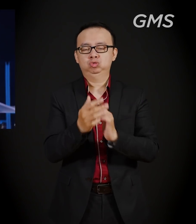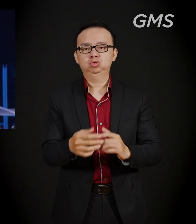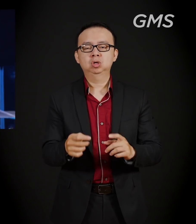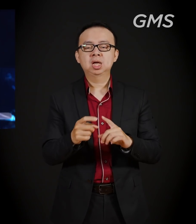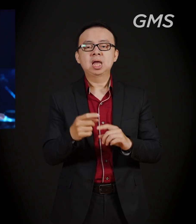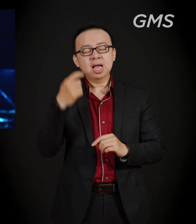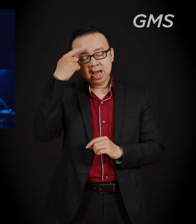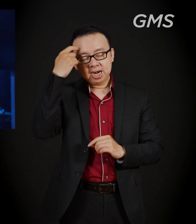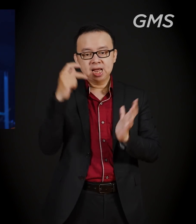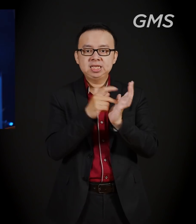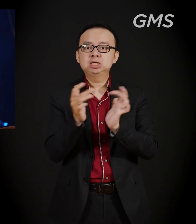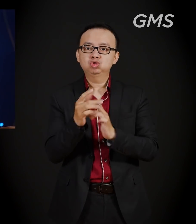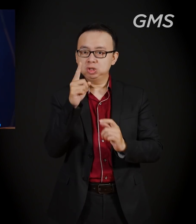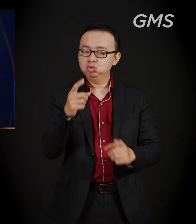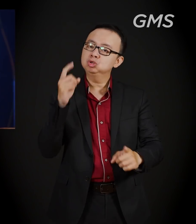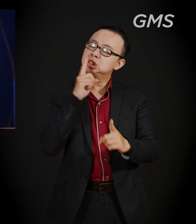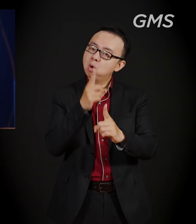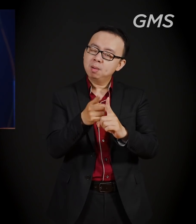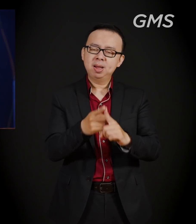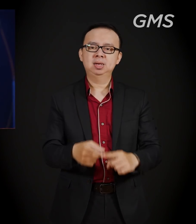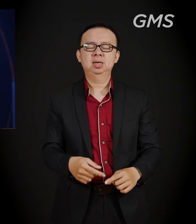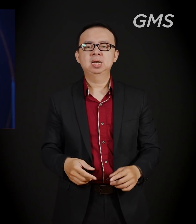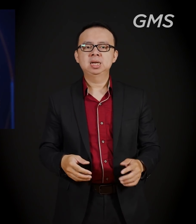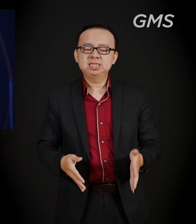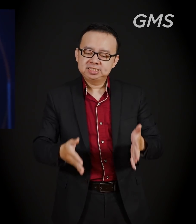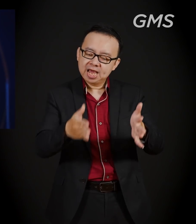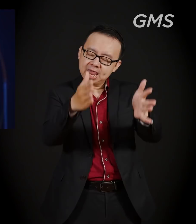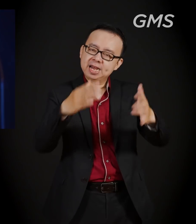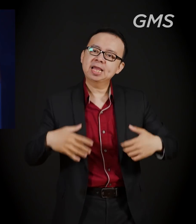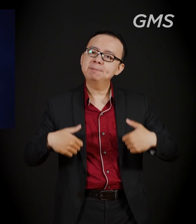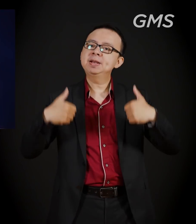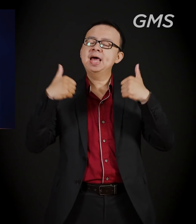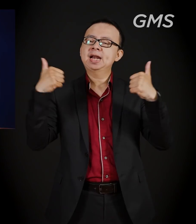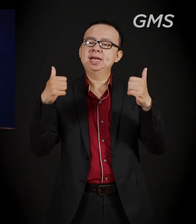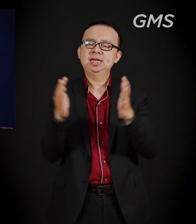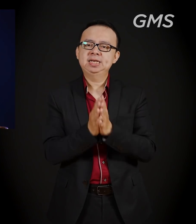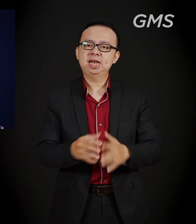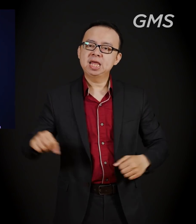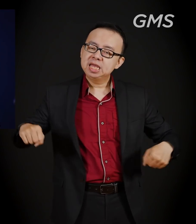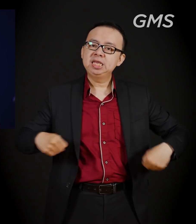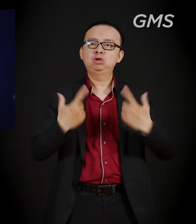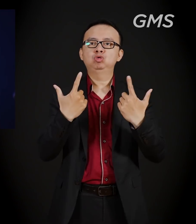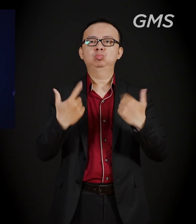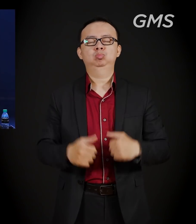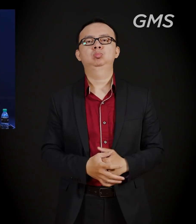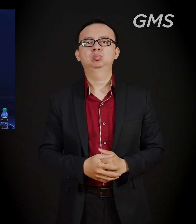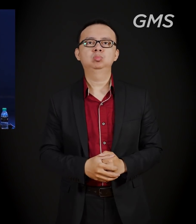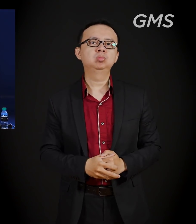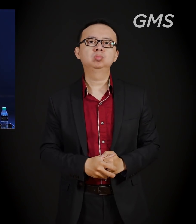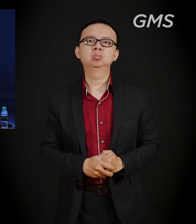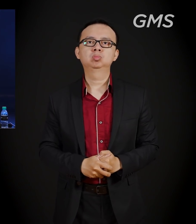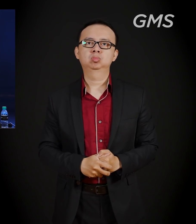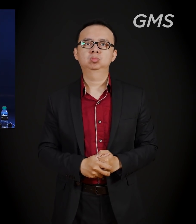akulah jalan dan kebenaran dan hidup. Saudaraku, saya suka bilang begini.